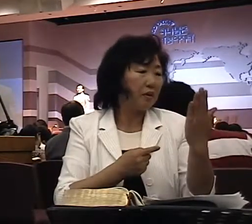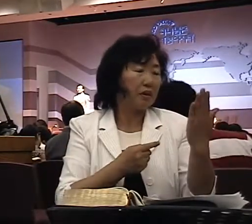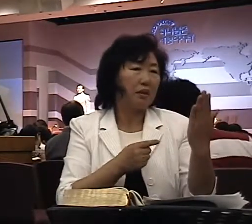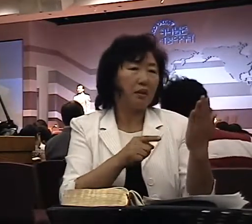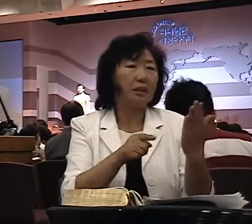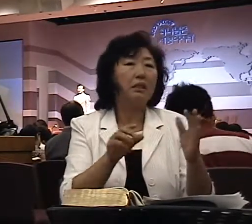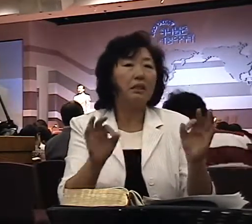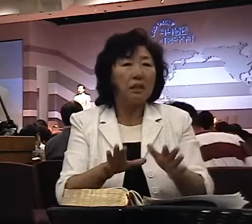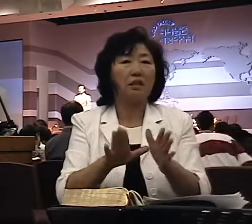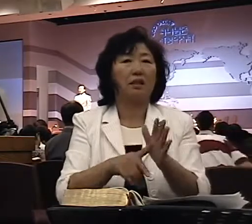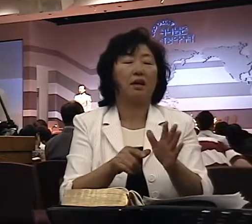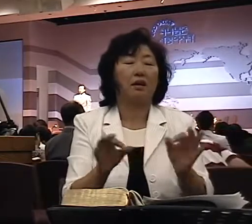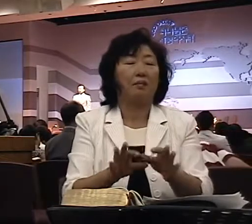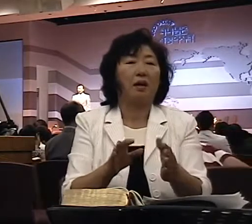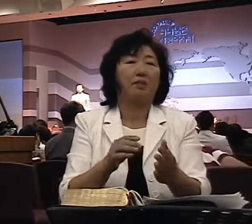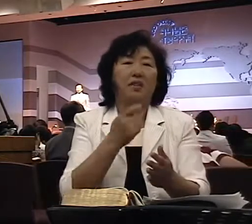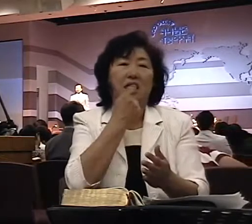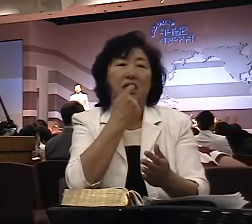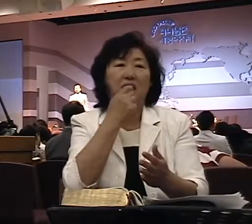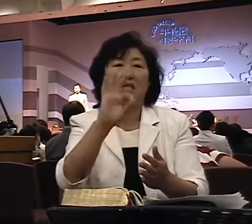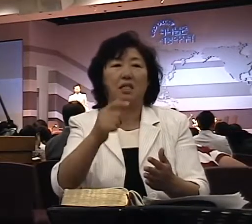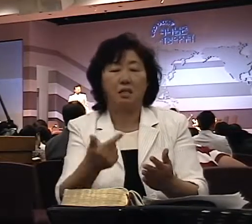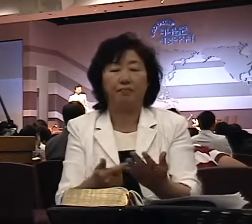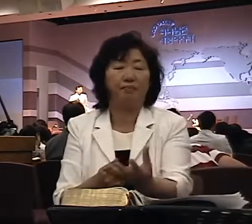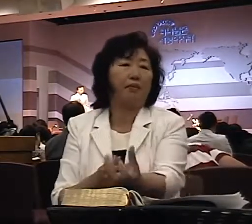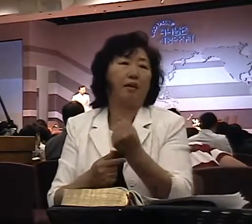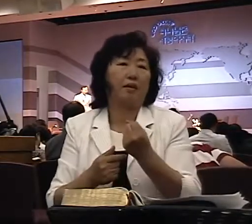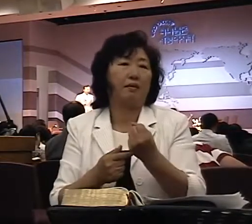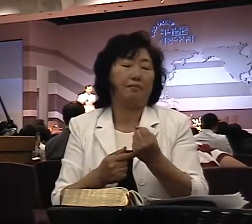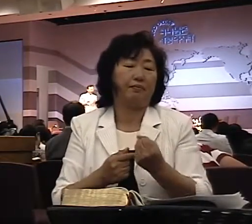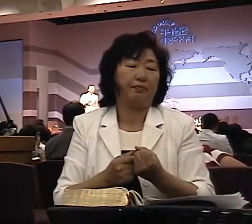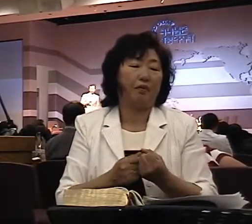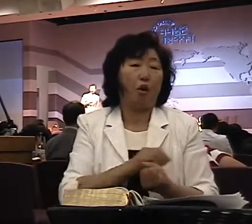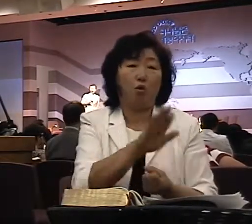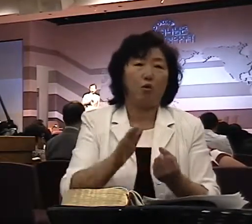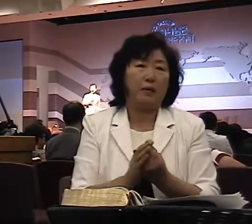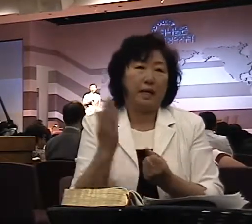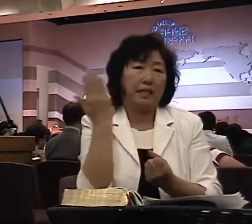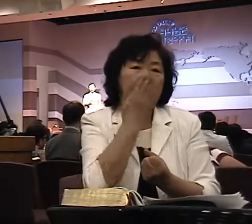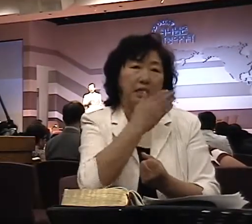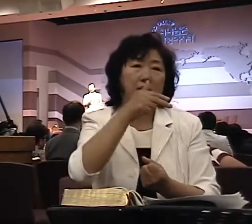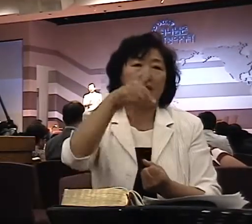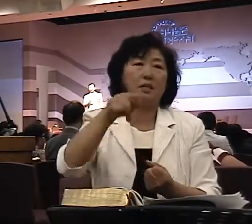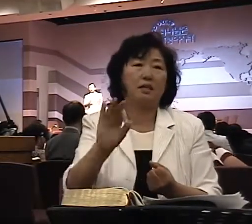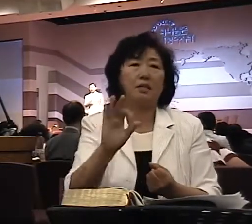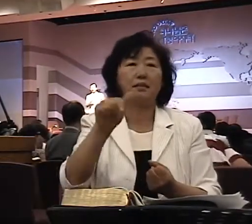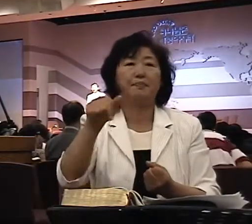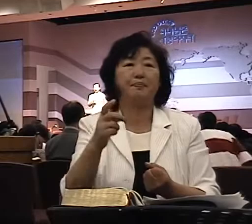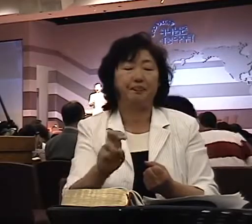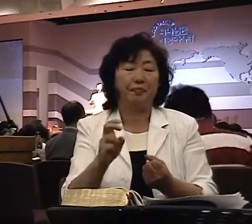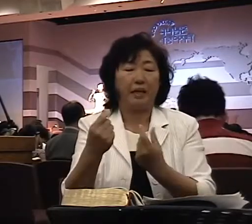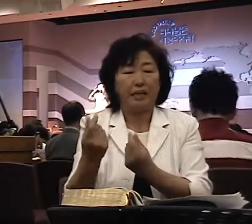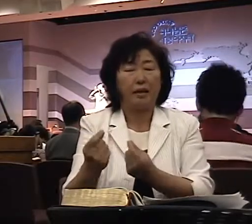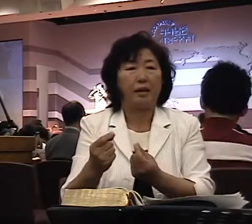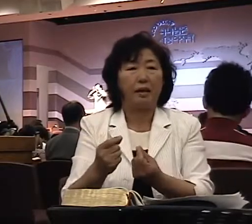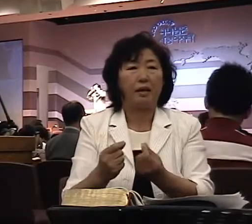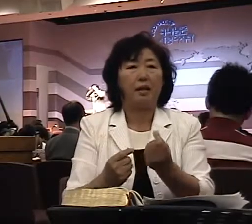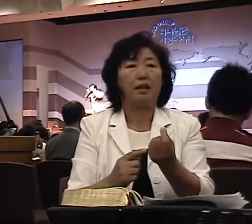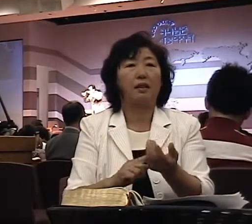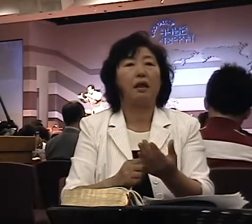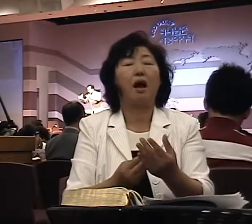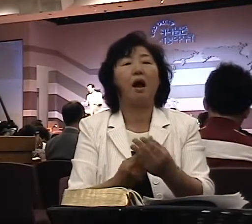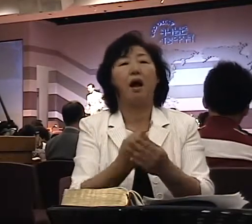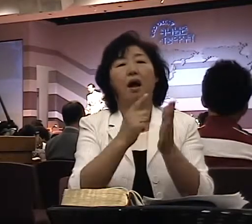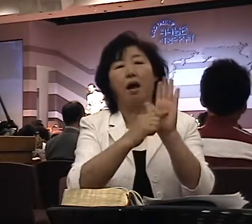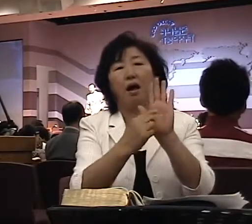꺼냅니다. 하나님께서 성경에 보니까 우리를 정금같이 만드셔서 나오게 하신다고 말씀하시는데, 하나님의 눈은